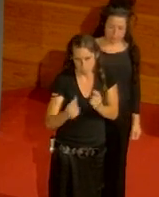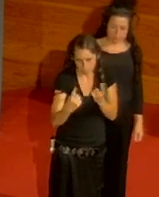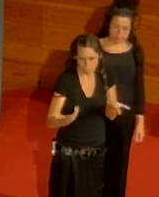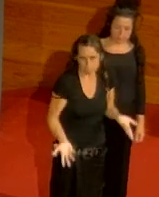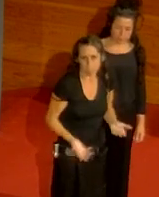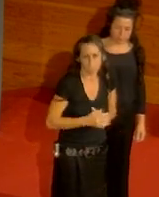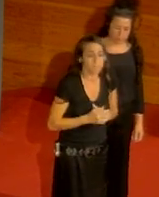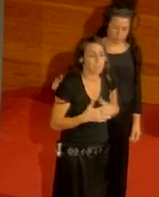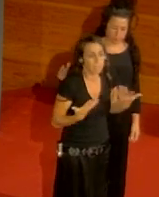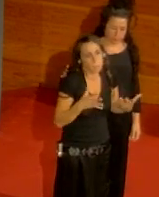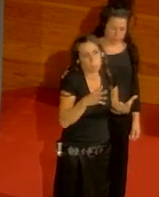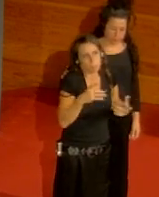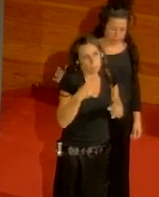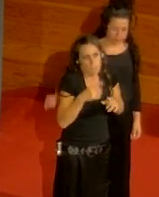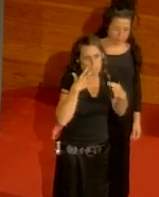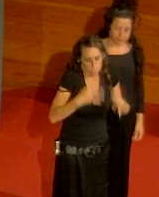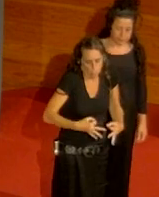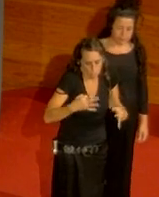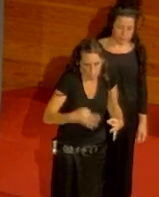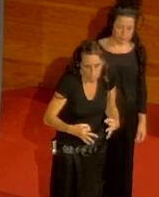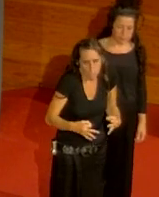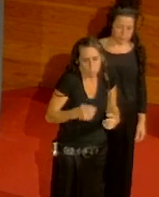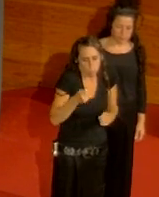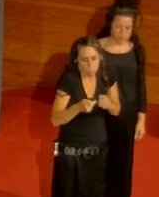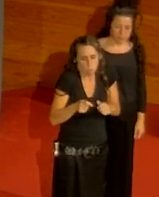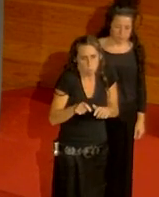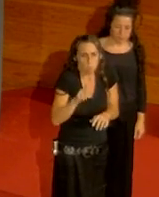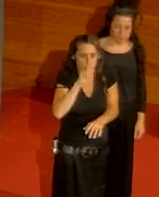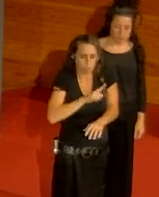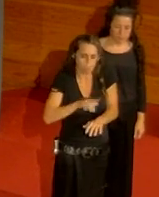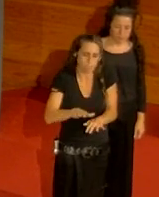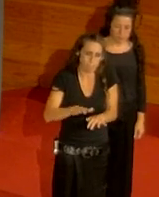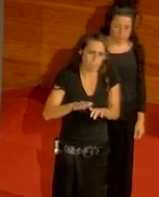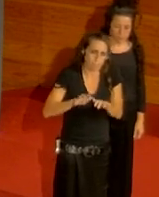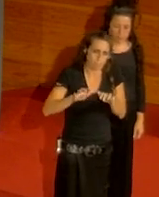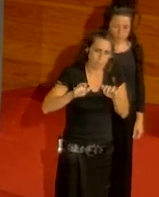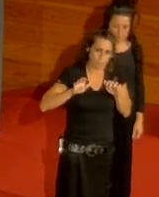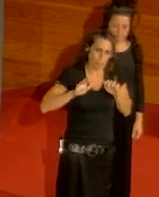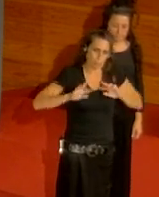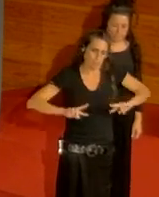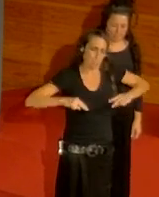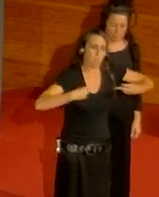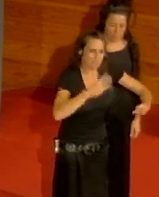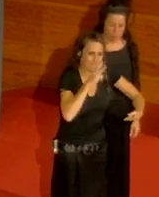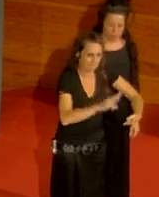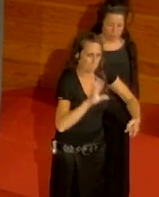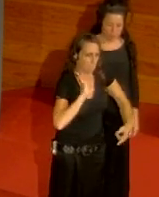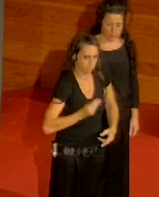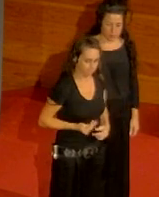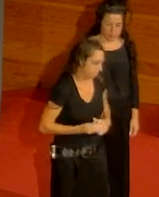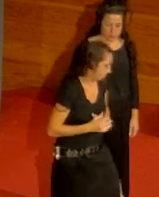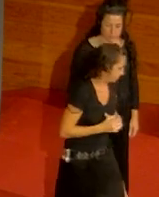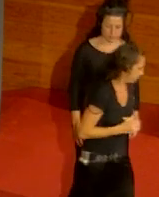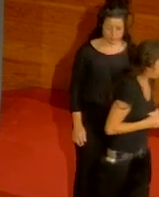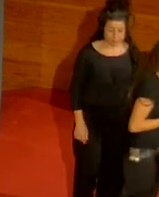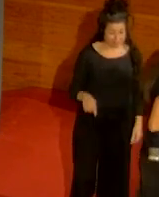por una cuestión de seguridad pues se iba a retirar gradualmente el ejército y lo iban a devolver en tres años a los palestinos eso nunca ocurrió